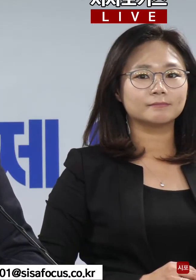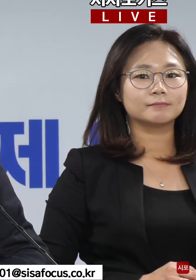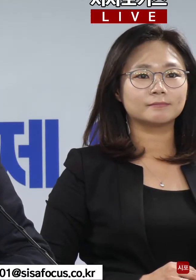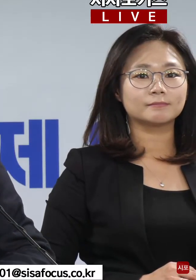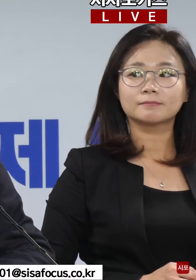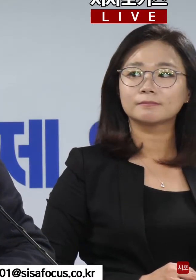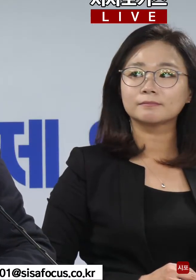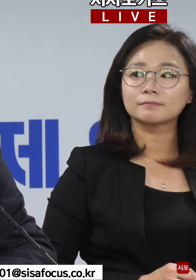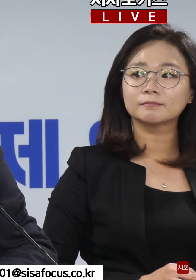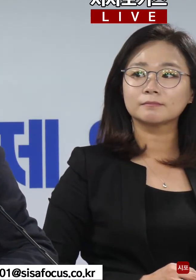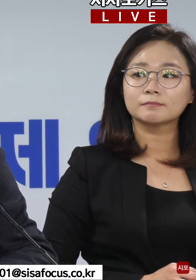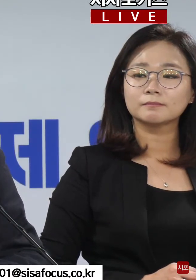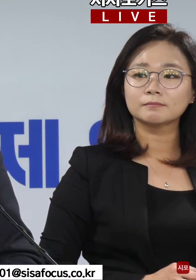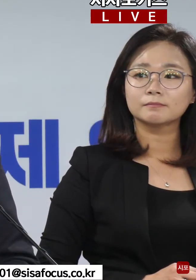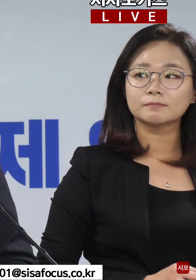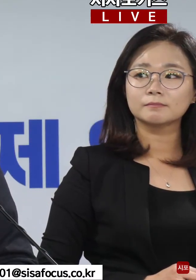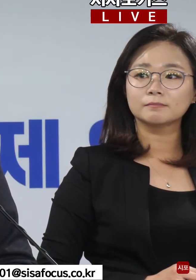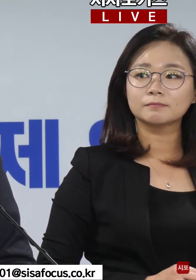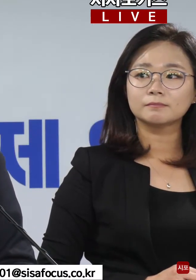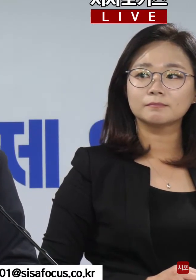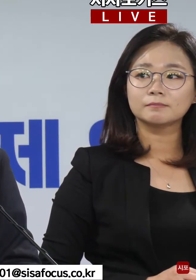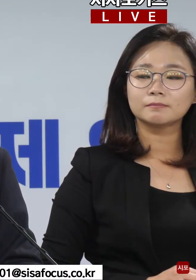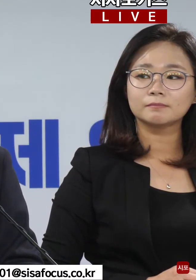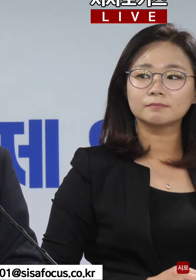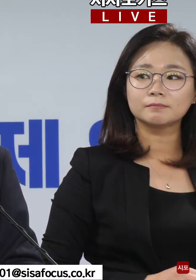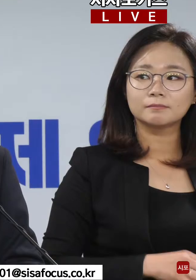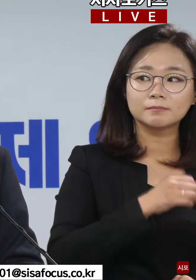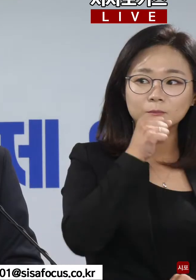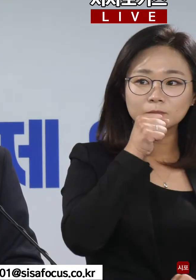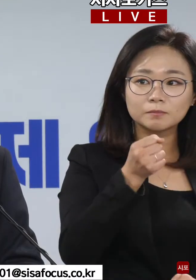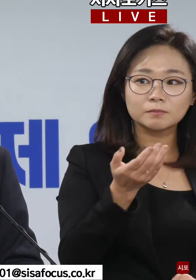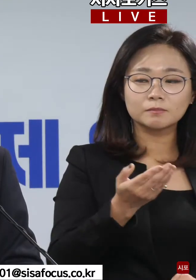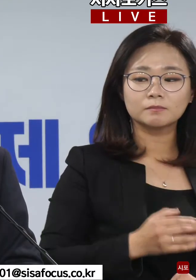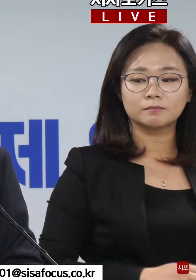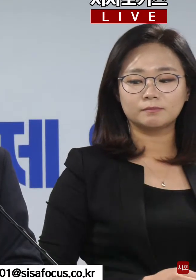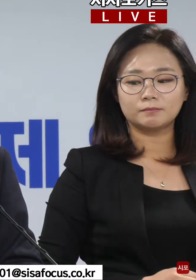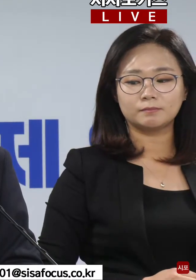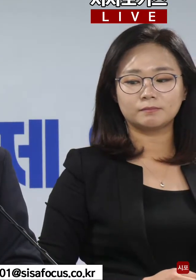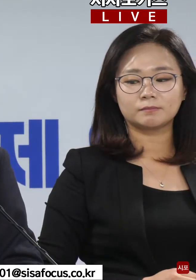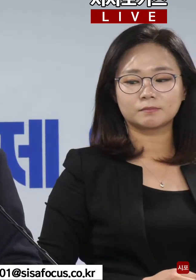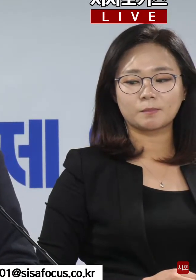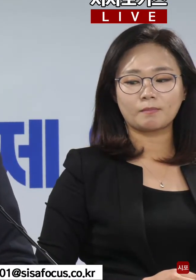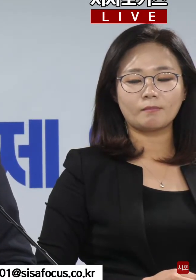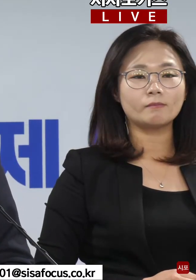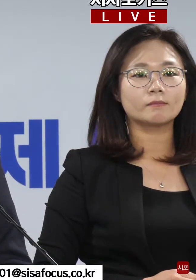네, 저 오른쪽 끝에 계신 손 드신 분, 네, 와이크 주십시오.